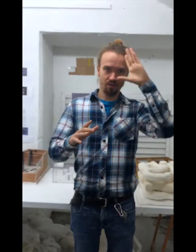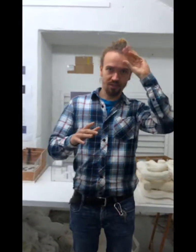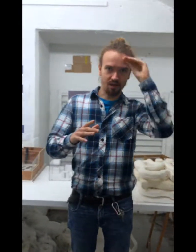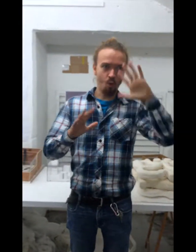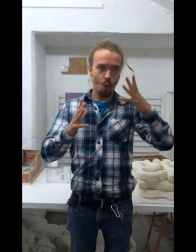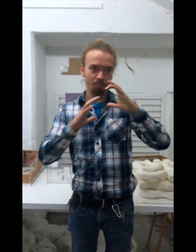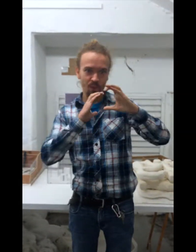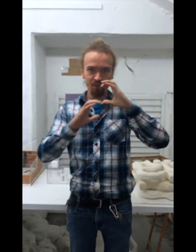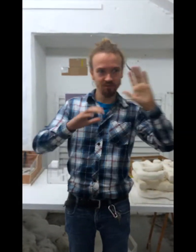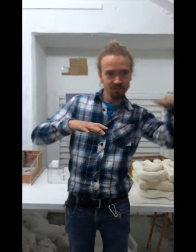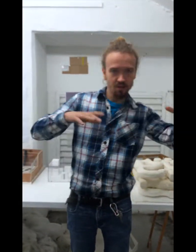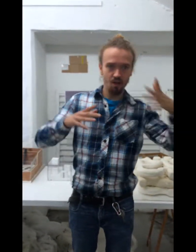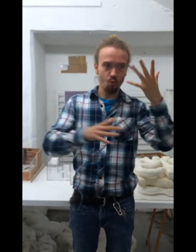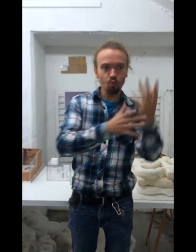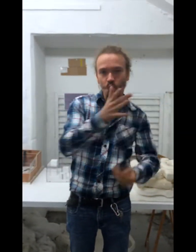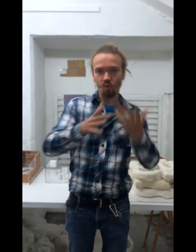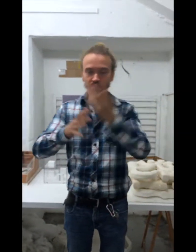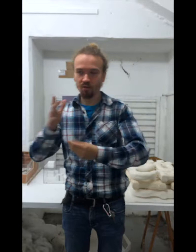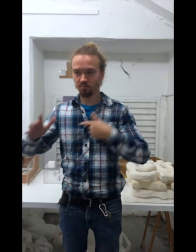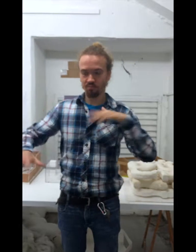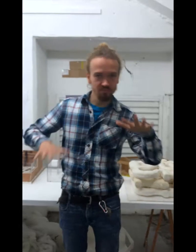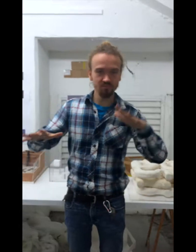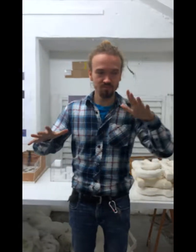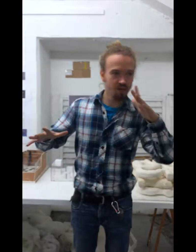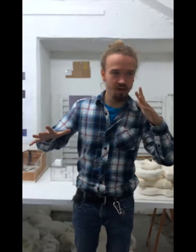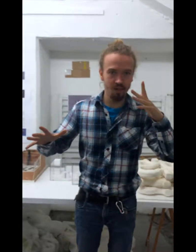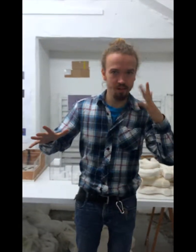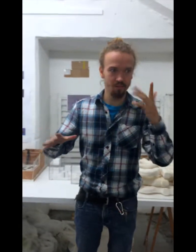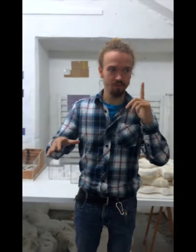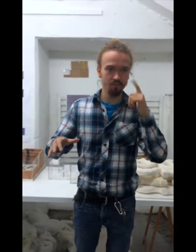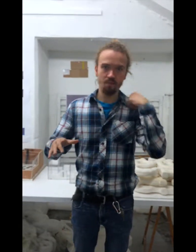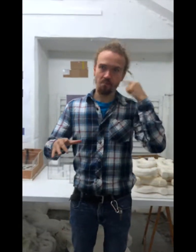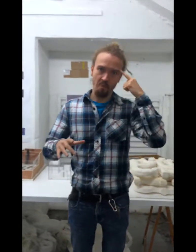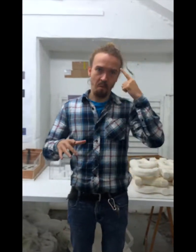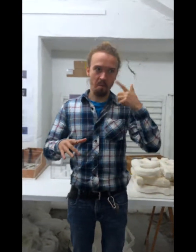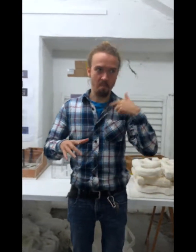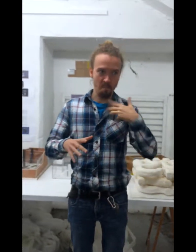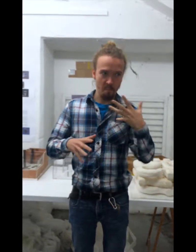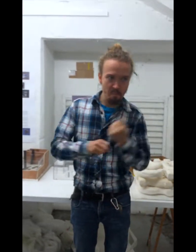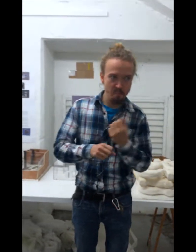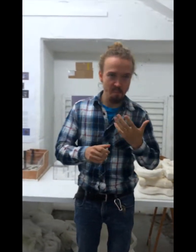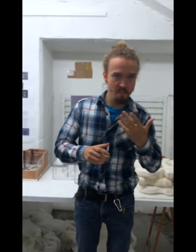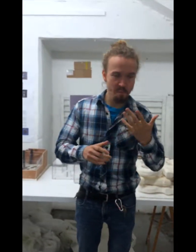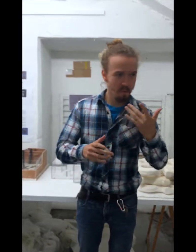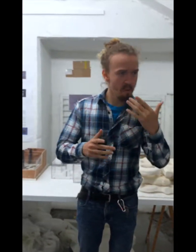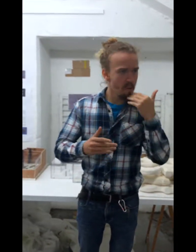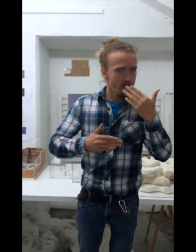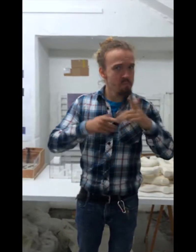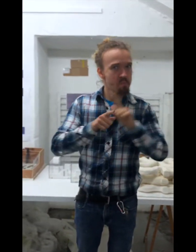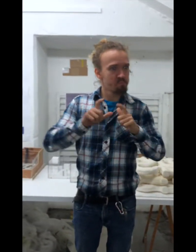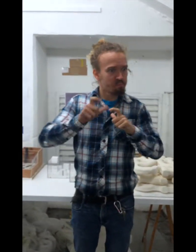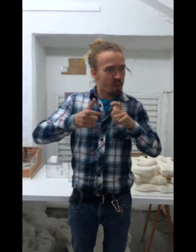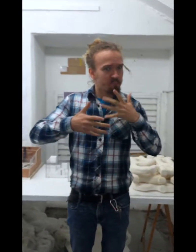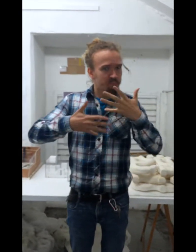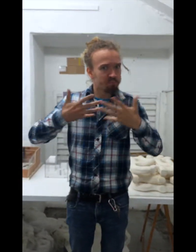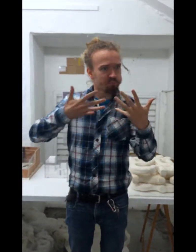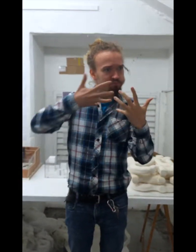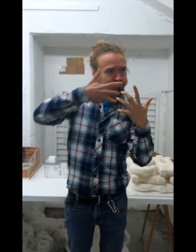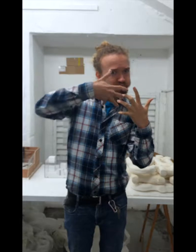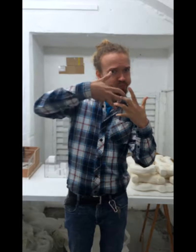de ce travail parce qu'en termes de communication, ça n'a pas été évident tous les jours pour essayer de se comprendre et de travailler